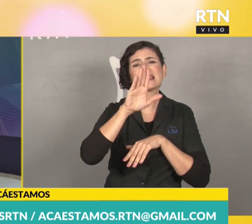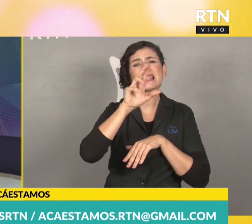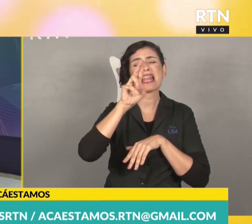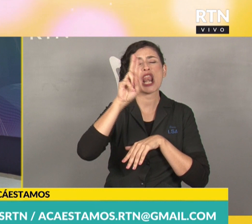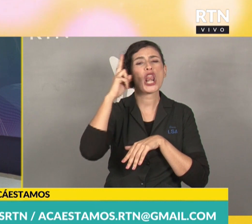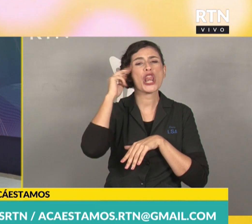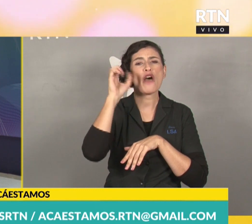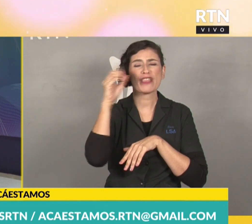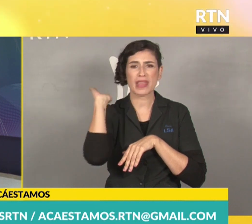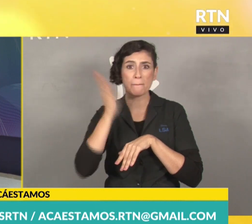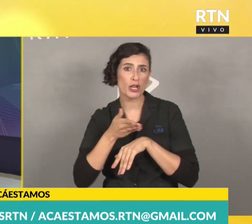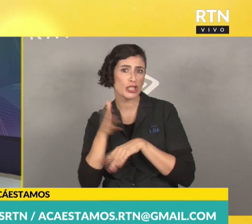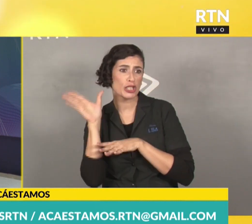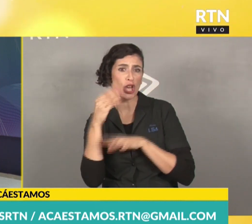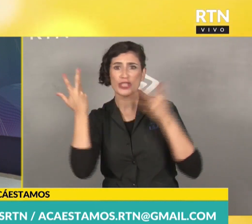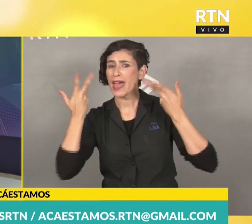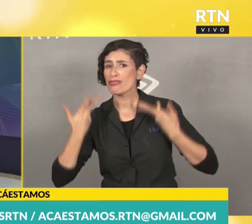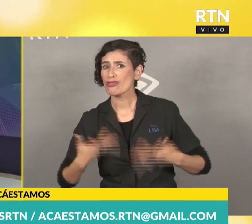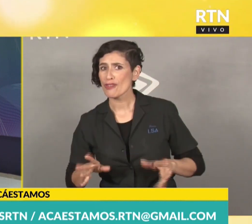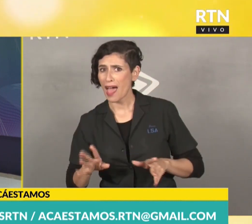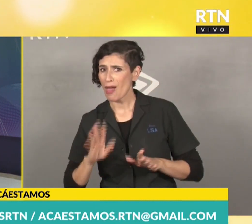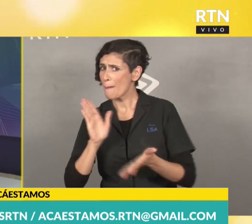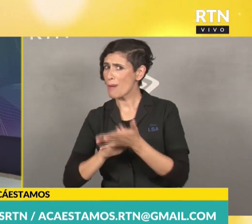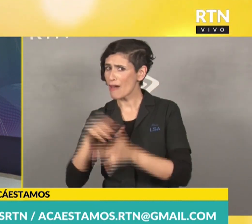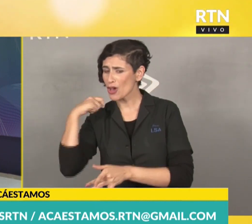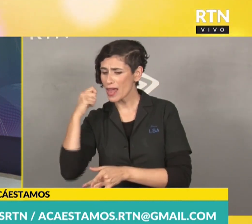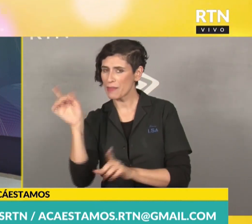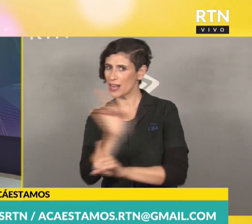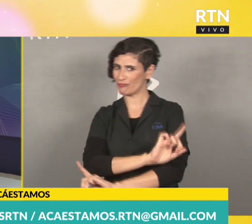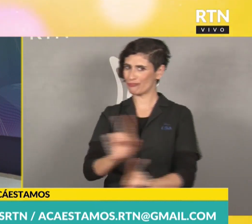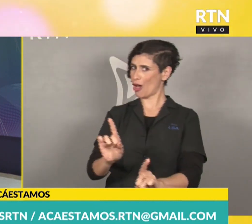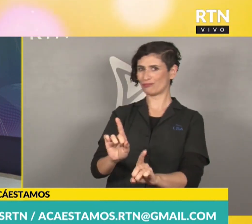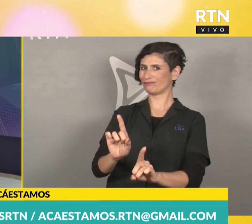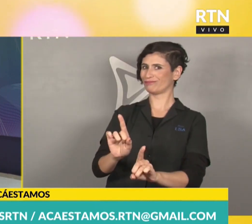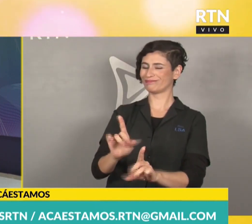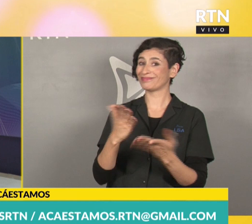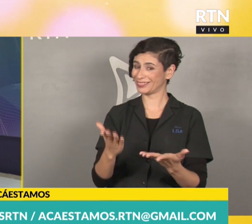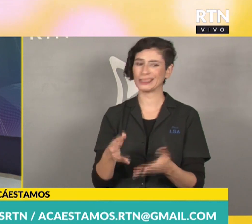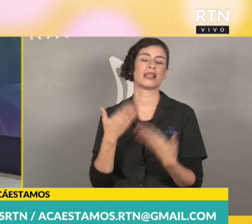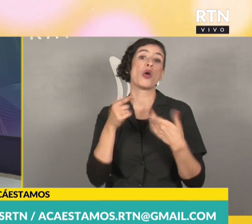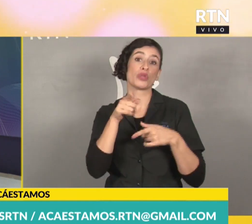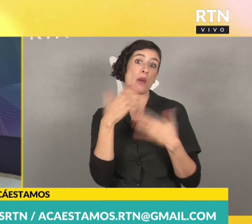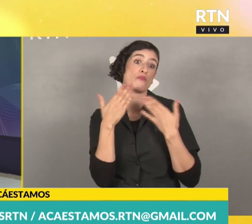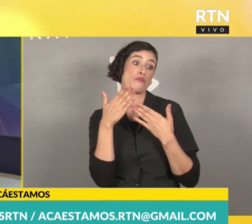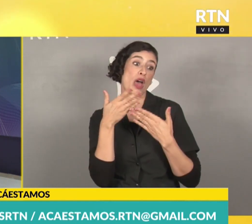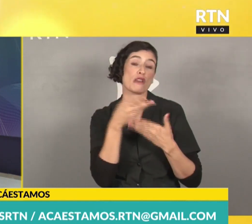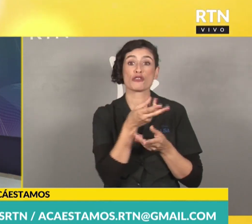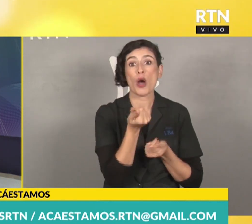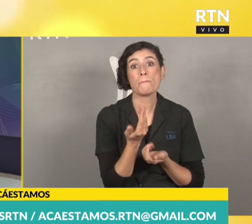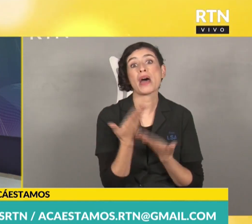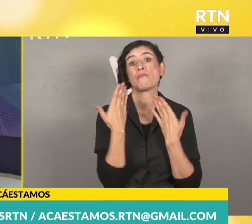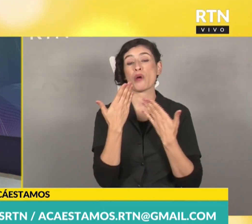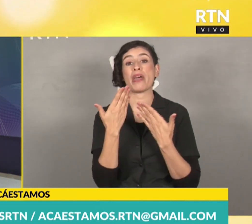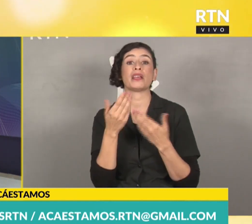ingredientes son productos naturales y libres de crueldad animal. Para conseguir los productos Natura pueden comunicarse con Maru